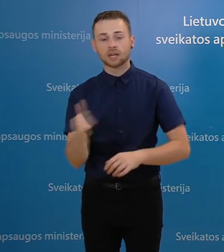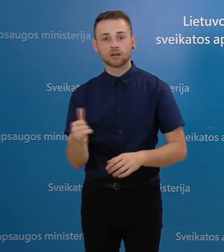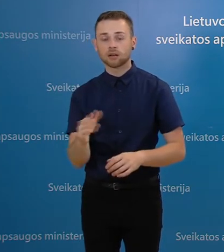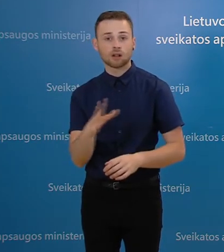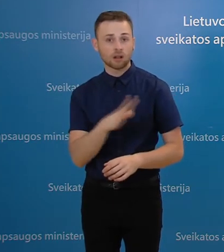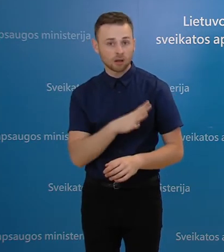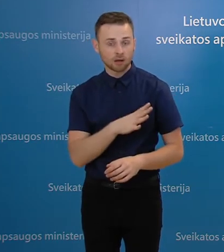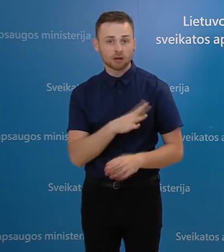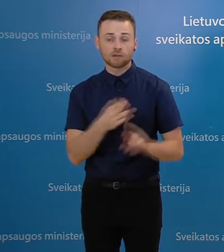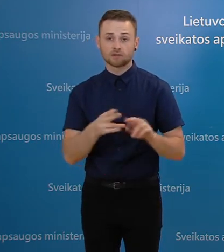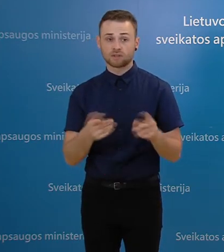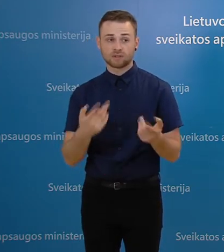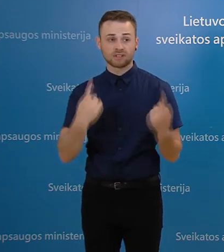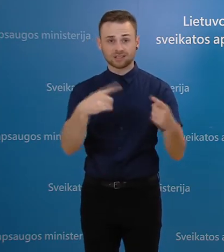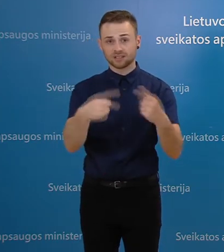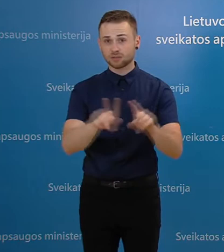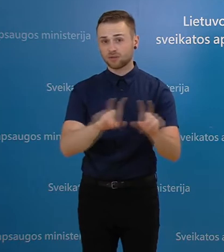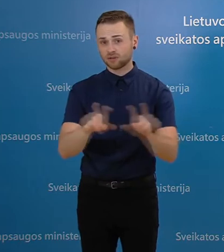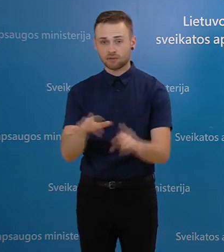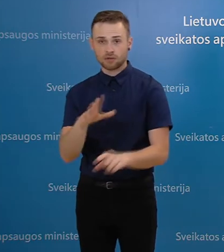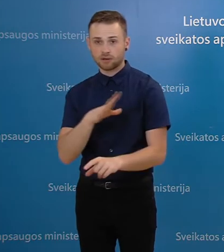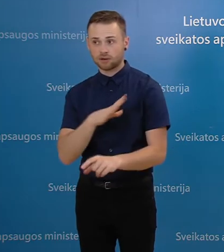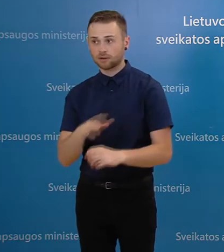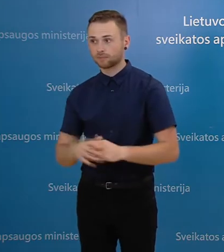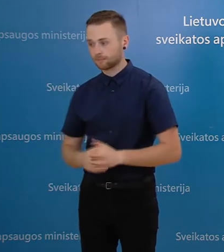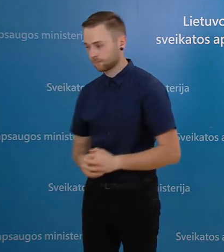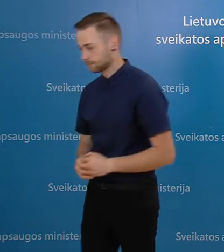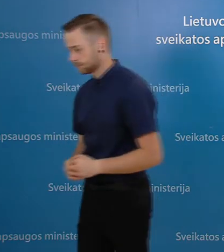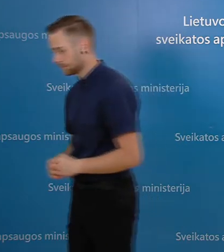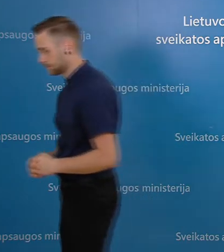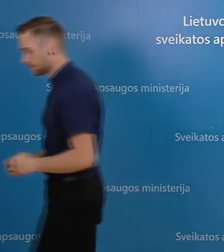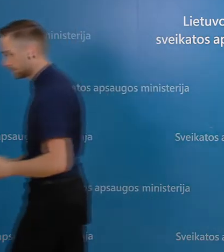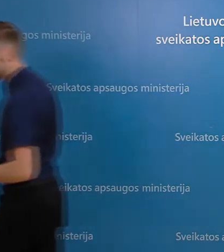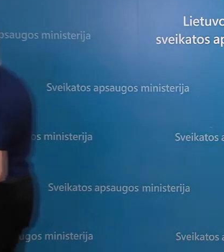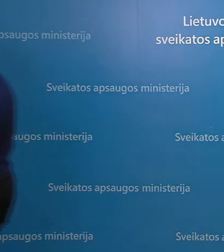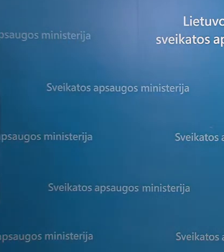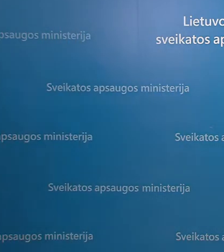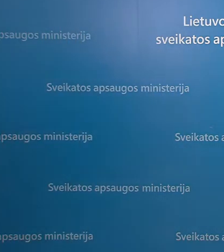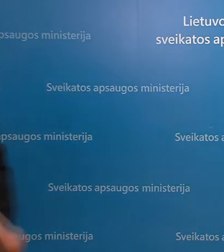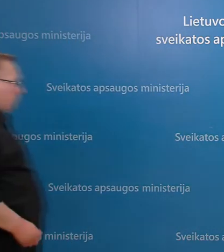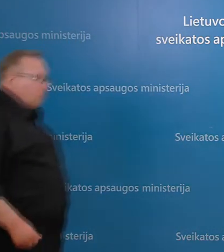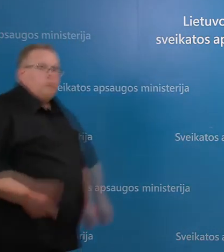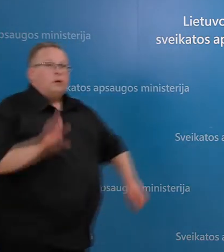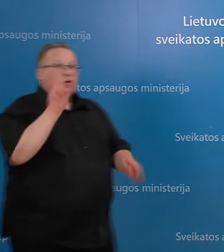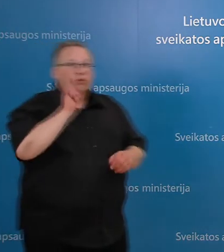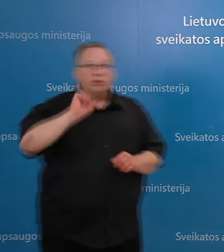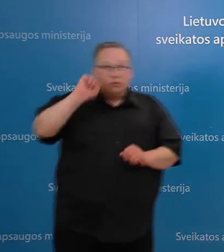to būtų neįvykdžiusi ne viena įstaiga. Tik tai dar norėčiau kolegom žurnalistam pasakyti, kad spaudos tarnyba